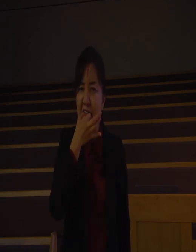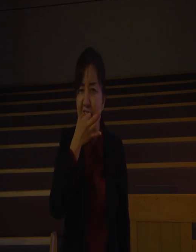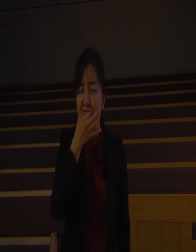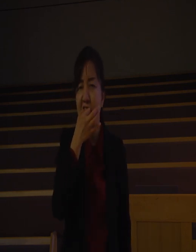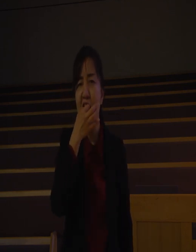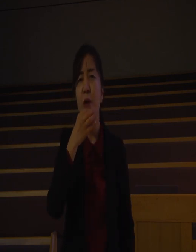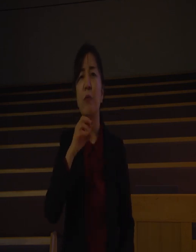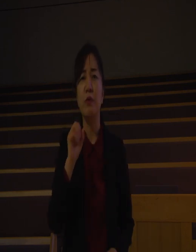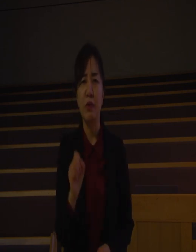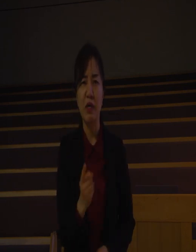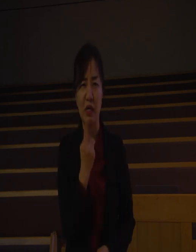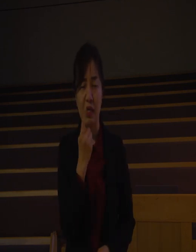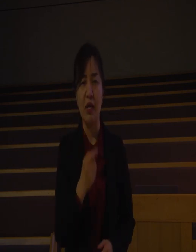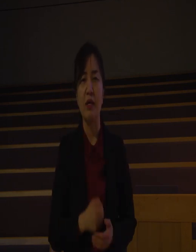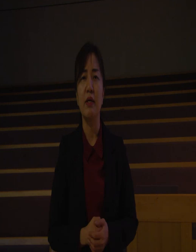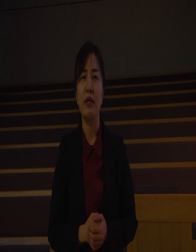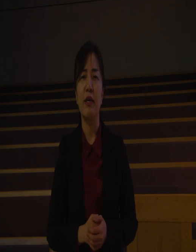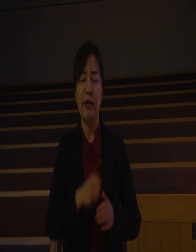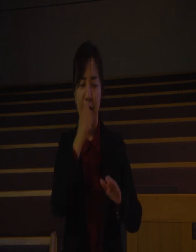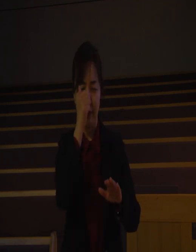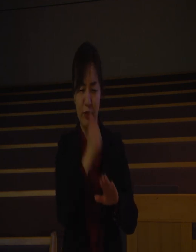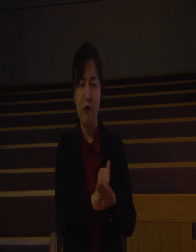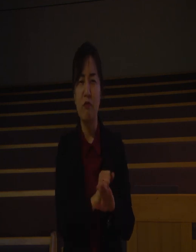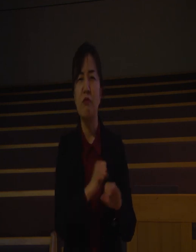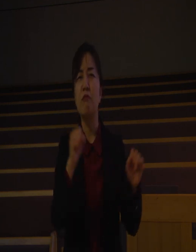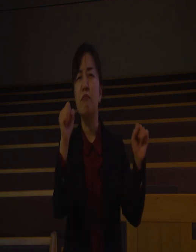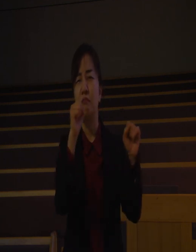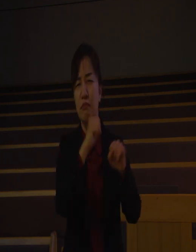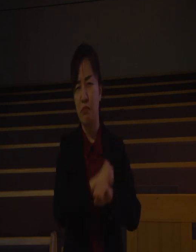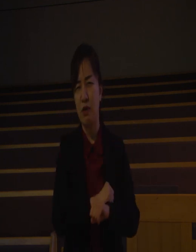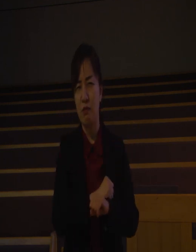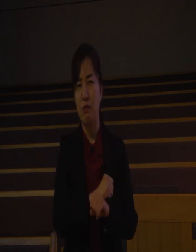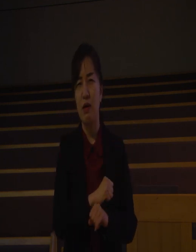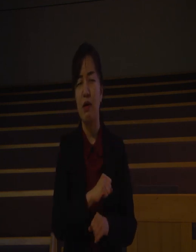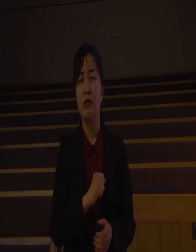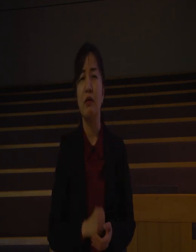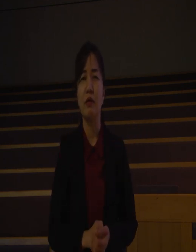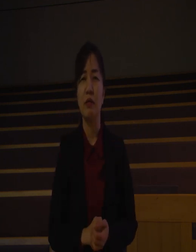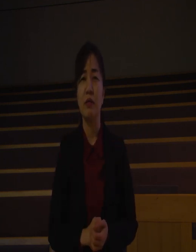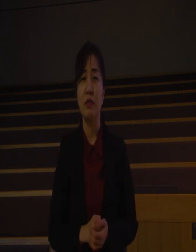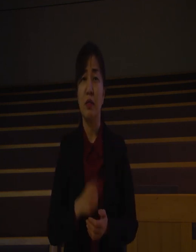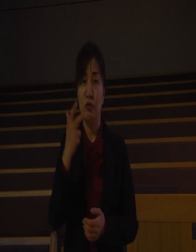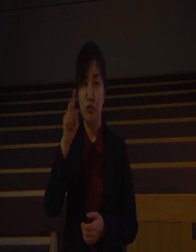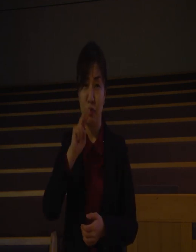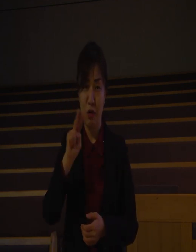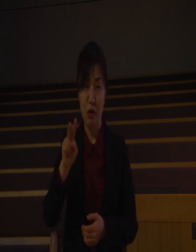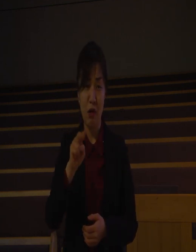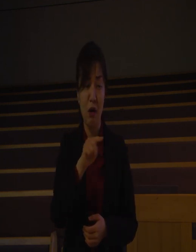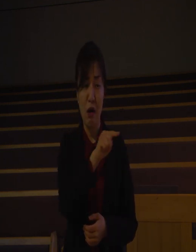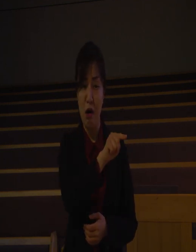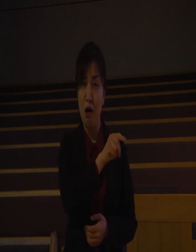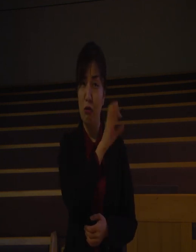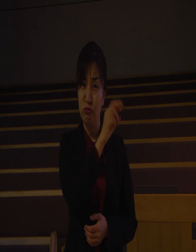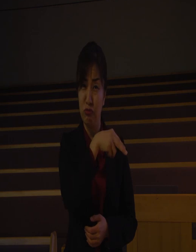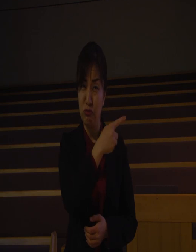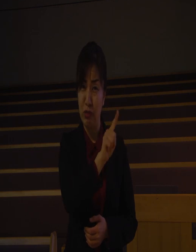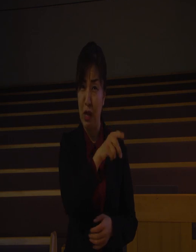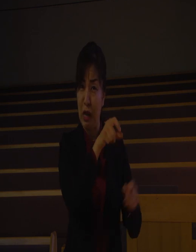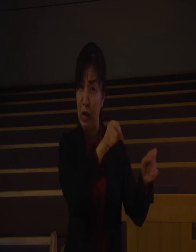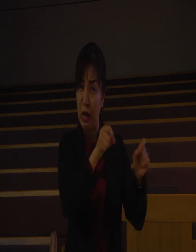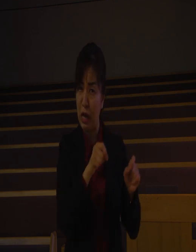이기적인 탐욕 가운데 매몰되어 결국은 멸망의 자식이 되어진 것처럼, 주여, 우리는 이 가룟 유다와